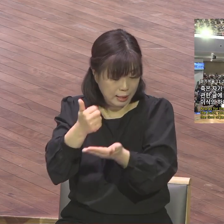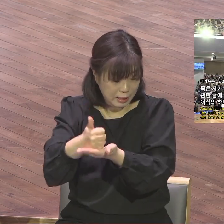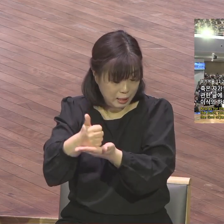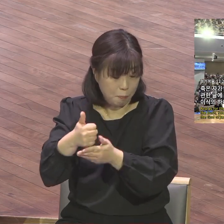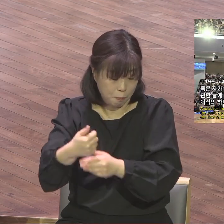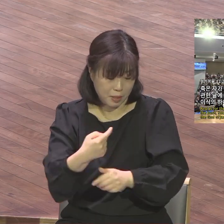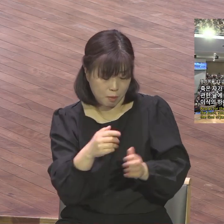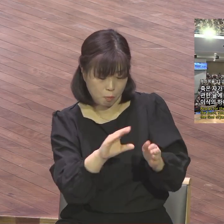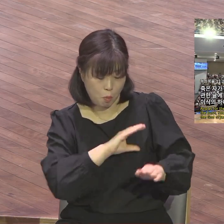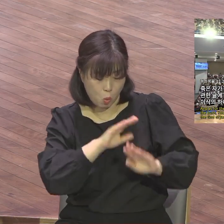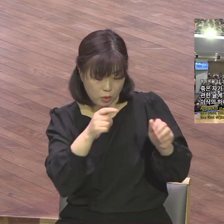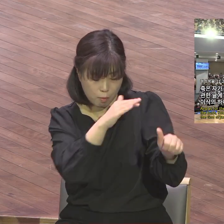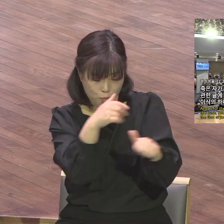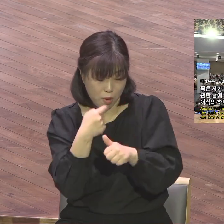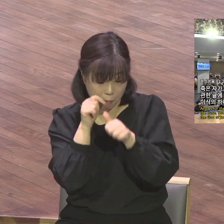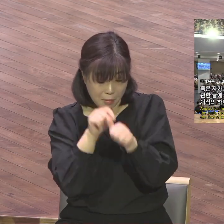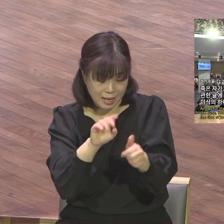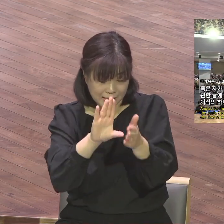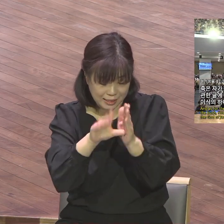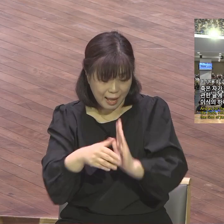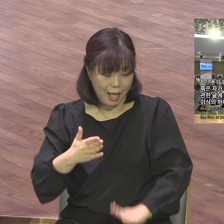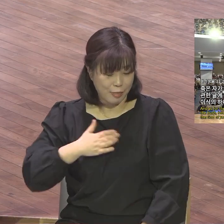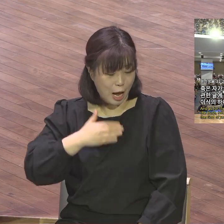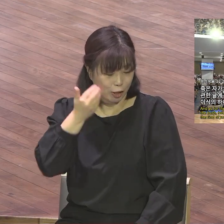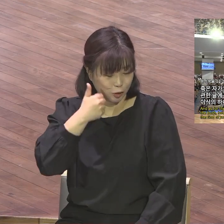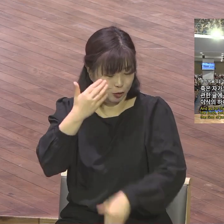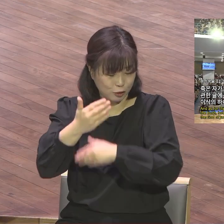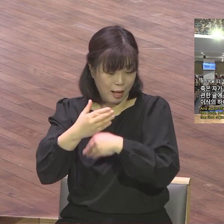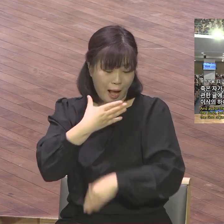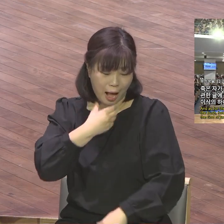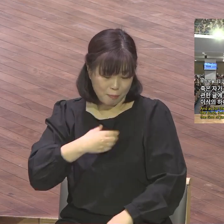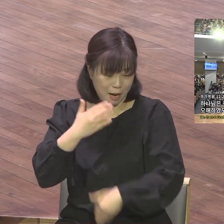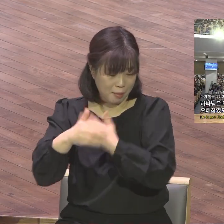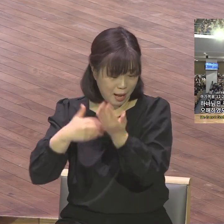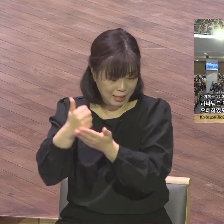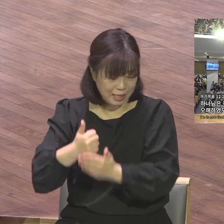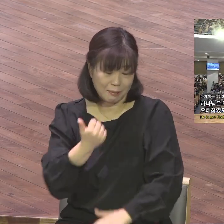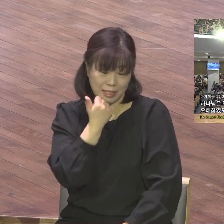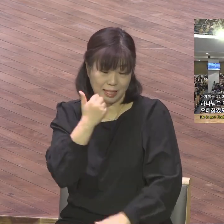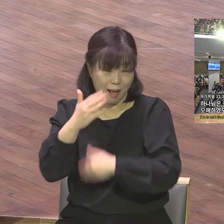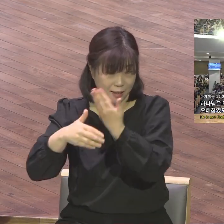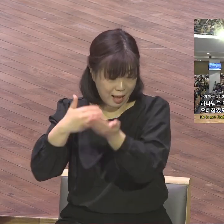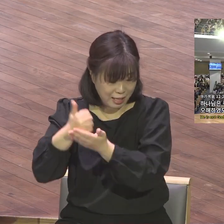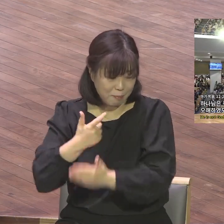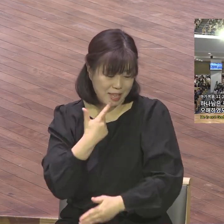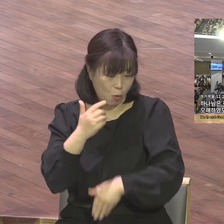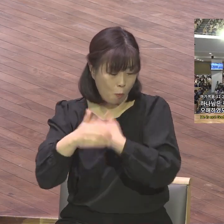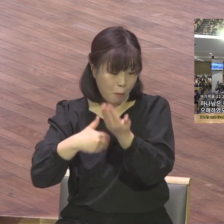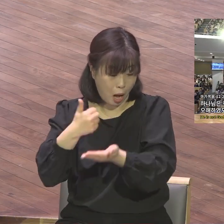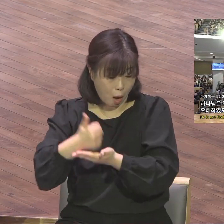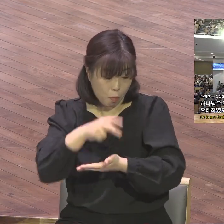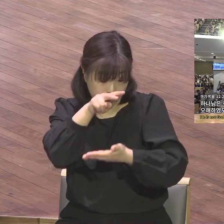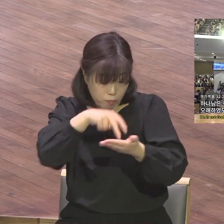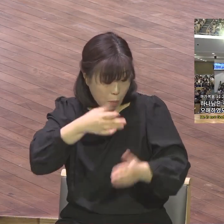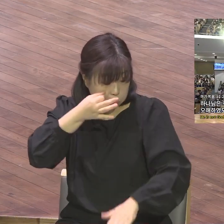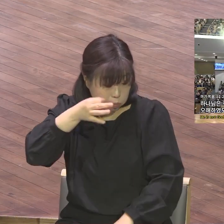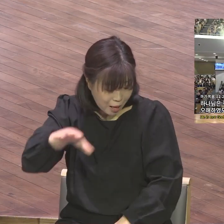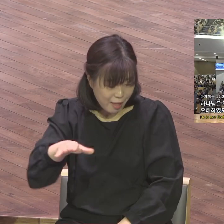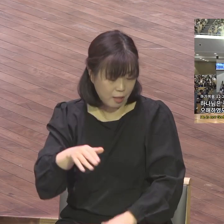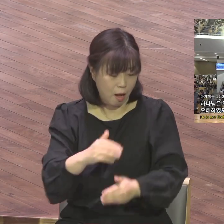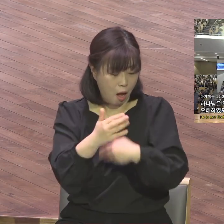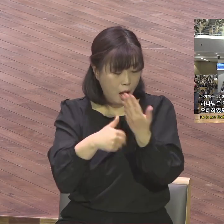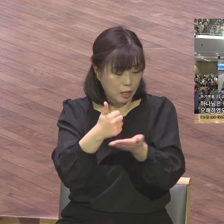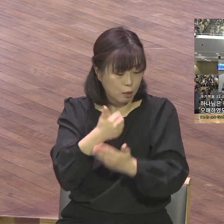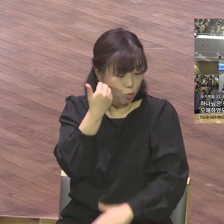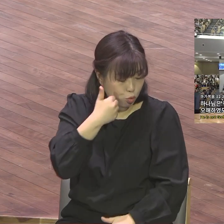하나님이요 이삭의 하나님이요 야곱의 하나님이로라 하신 말씀을 읽어보지 못하였느냐. 하나님은 죽은 자의 하나님이 아니요